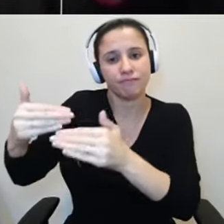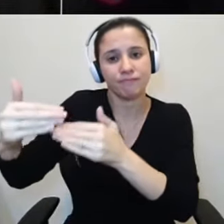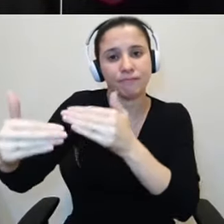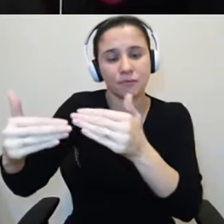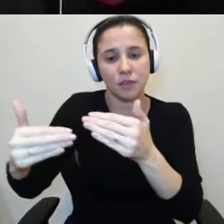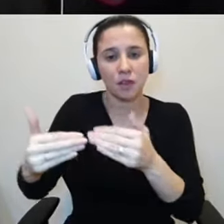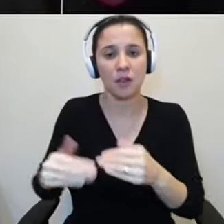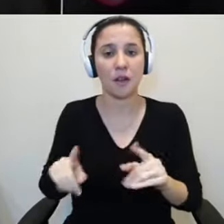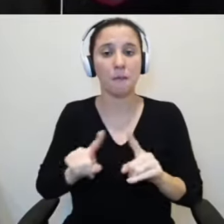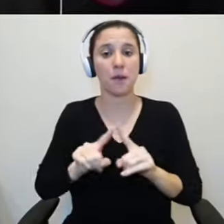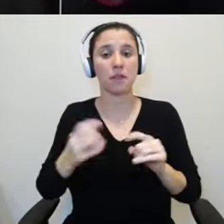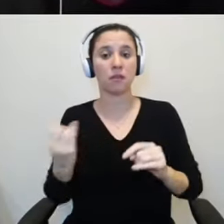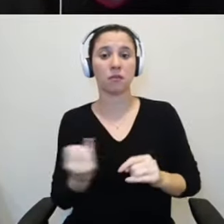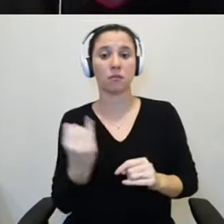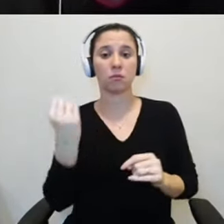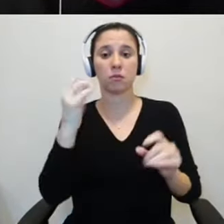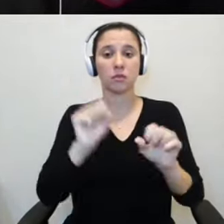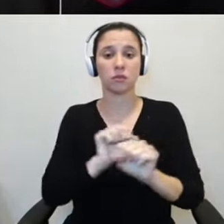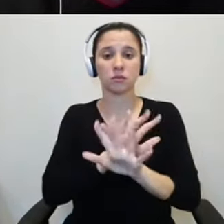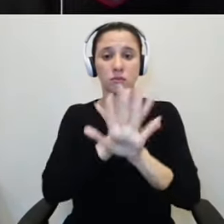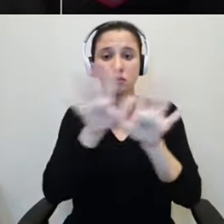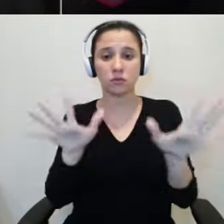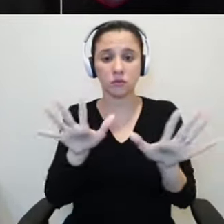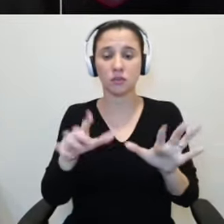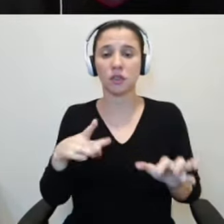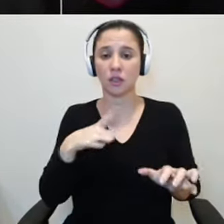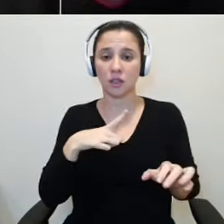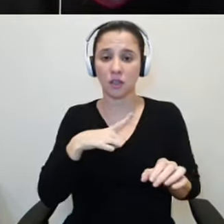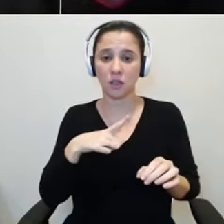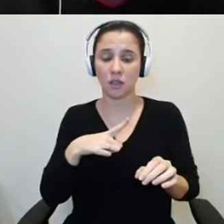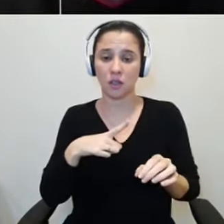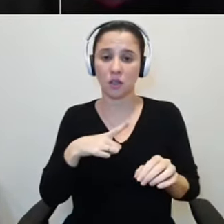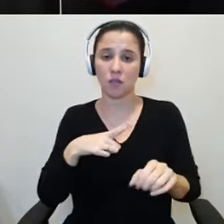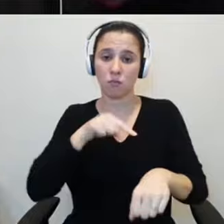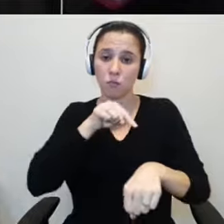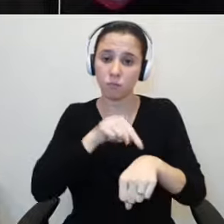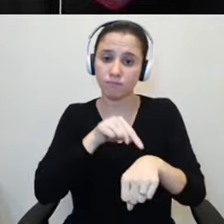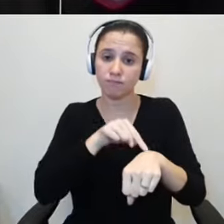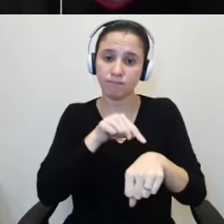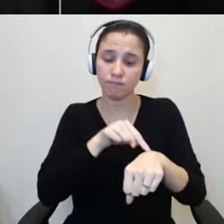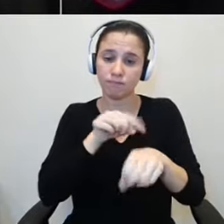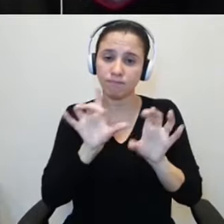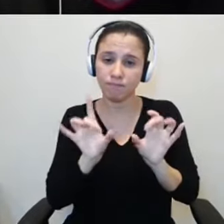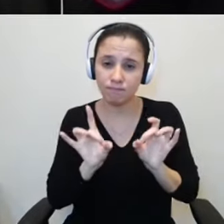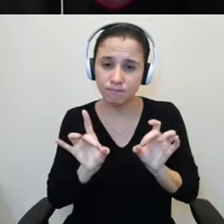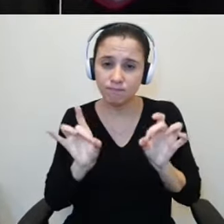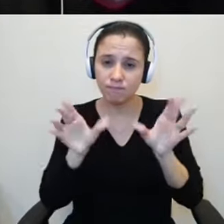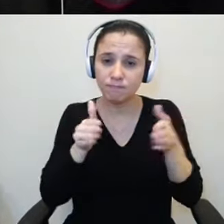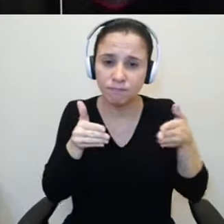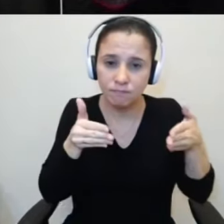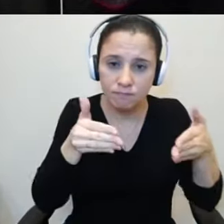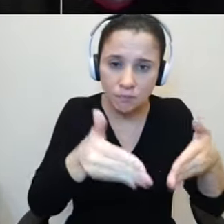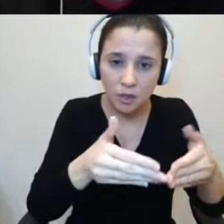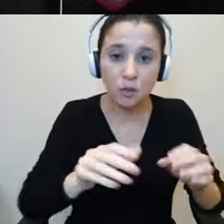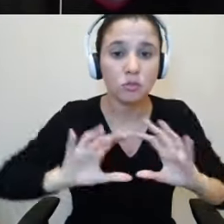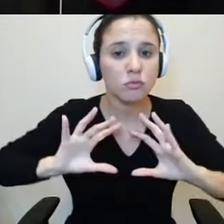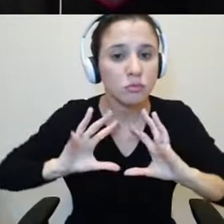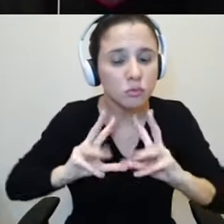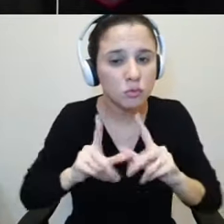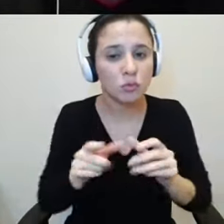específico, depois que nós tivermos todos os planos de aulas e planos de atividades